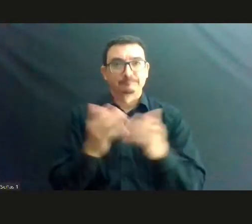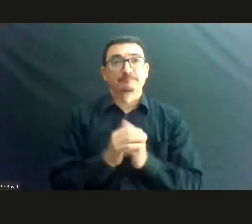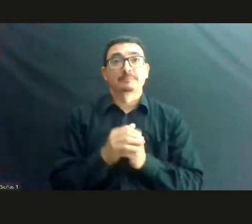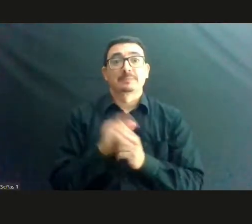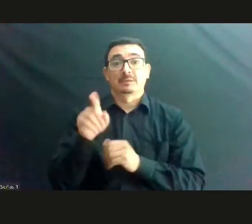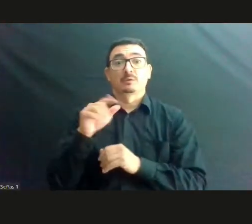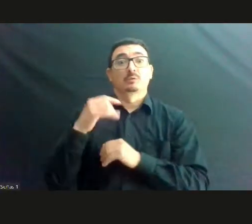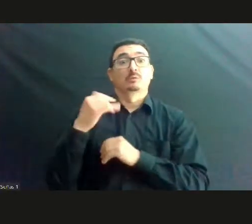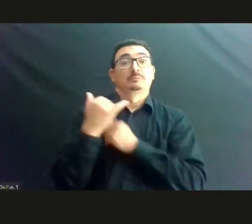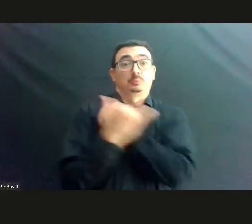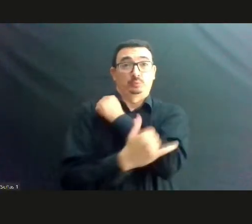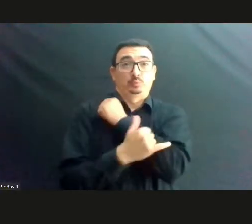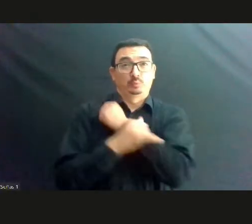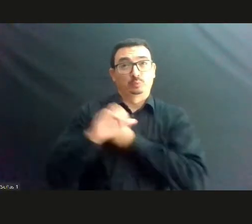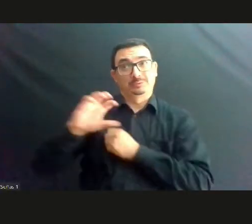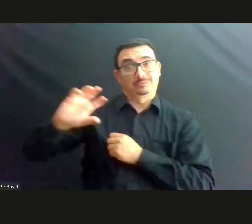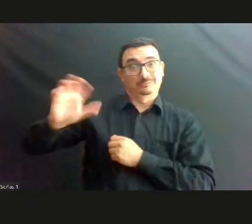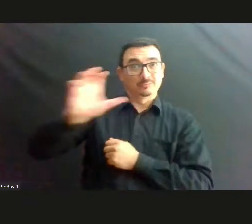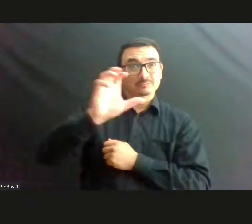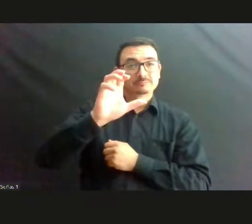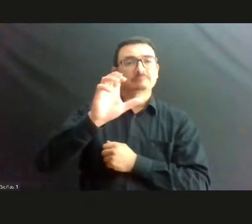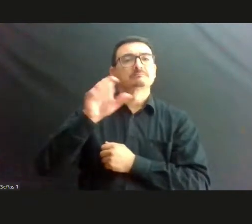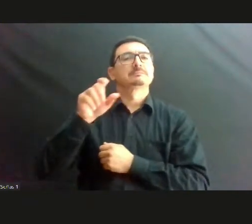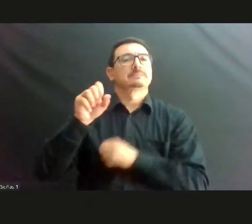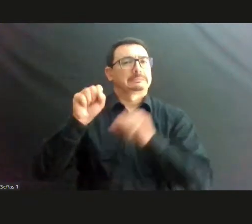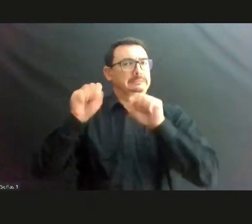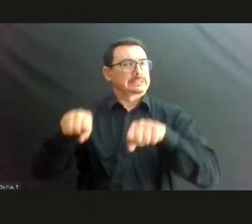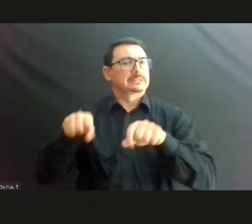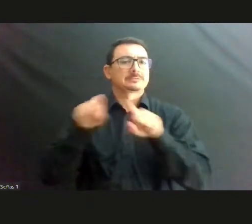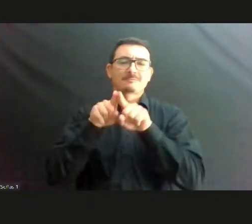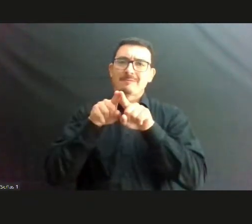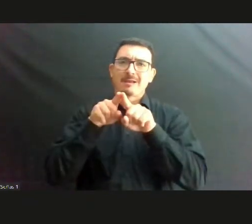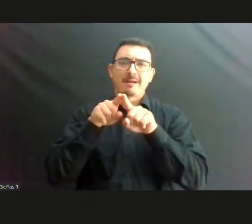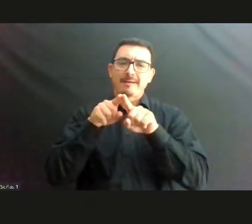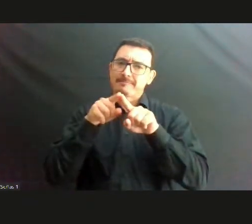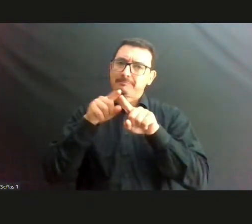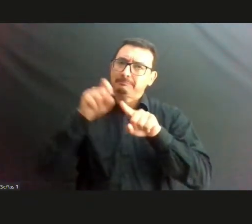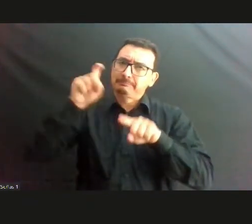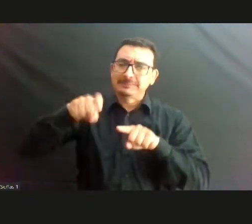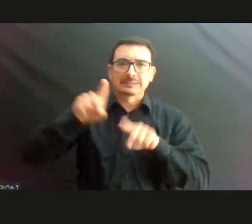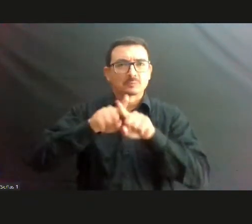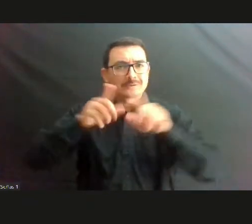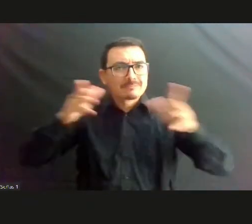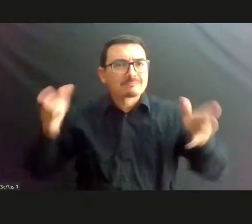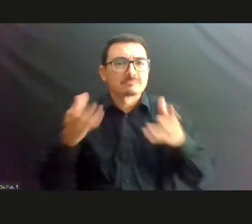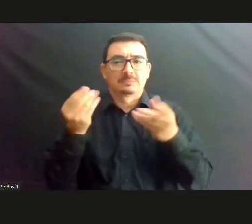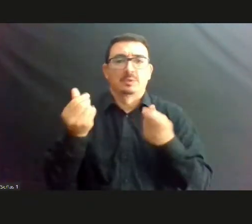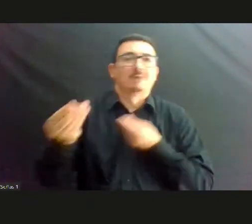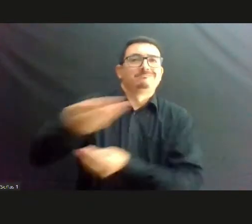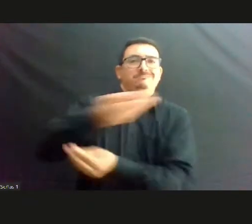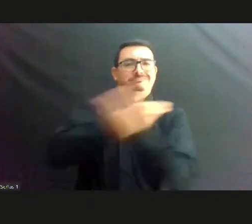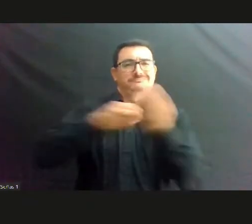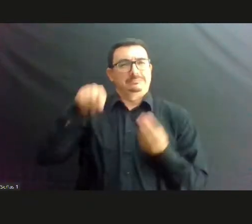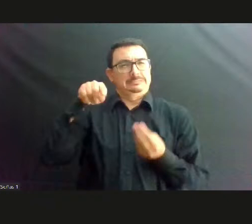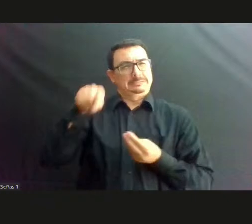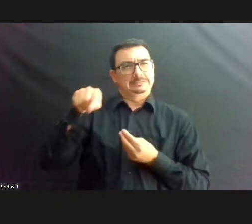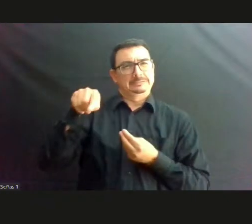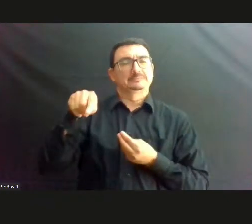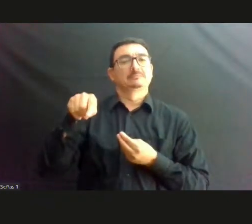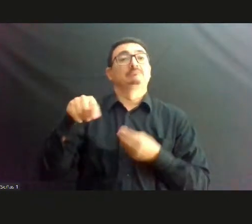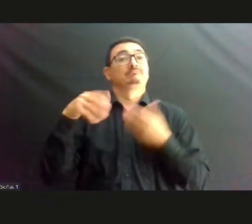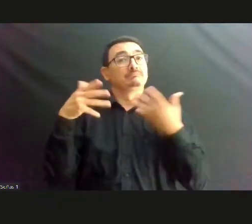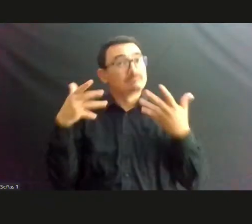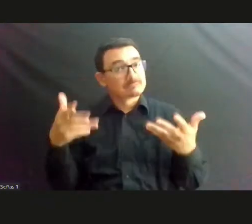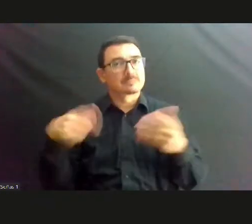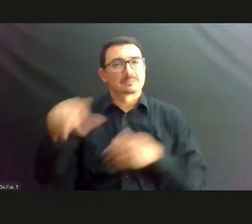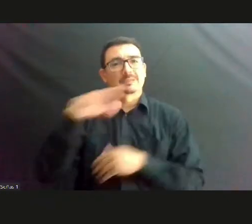además poder dinamizar el comercio exterior. Todos sabemos que en el contexto de la crisis